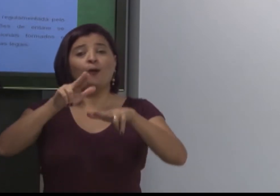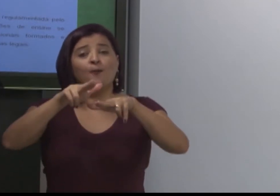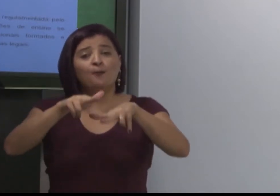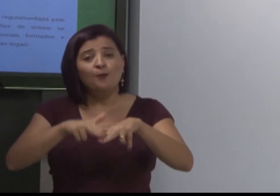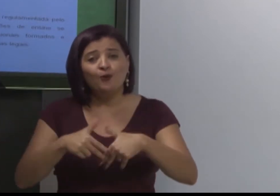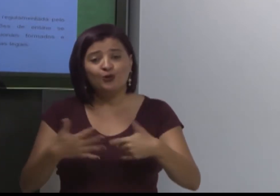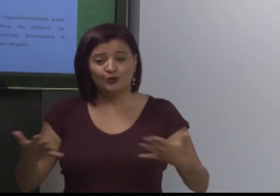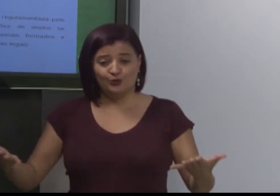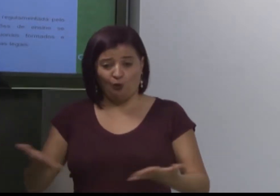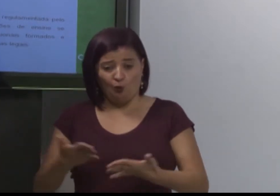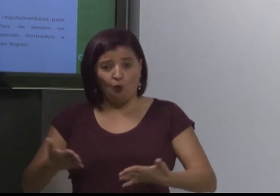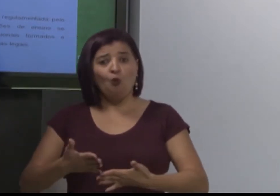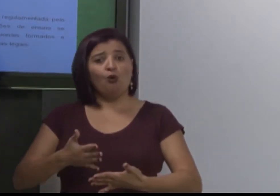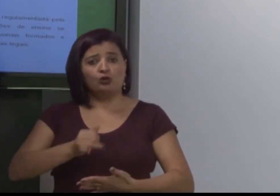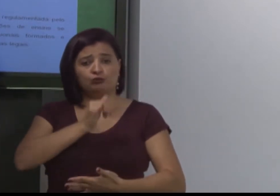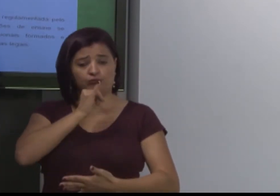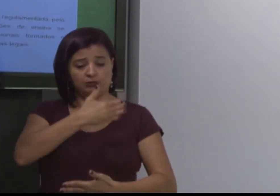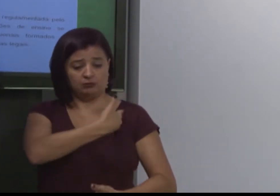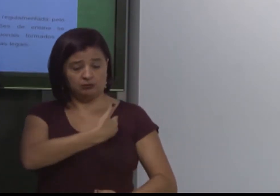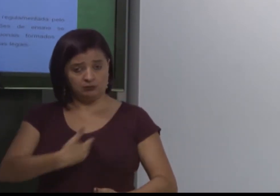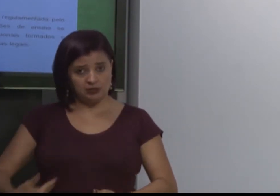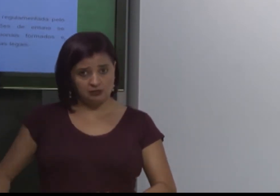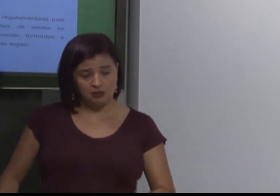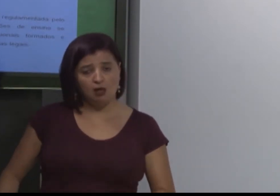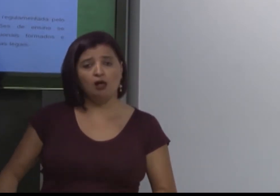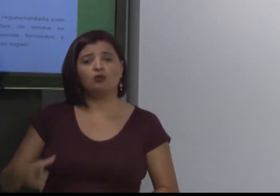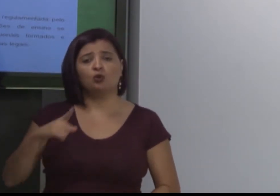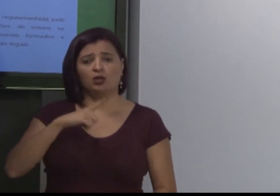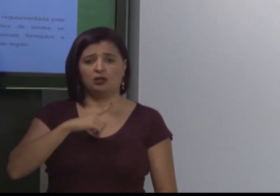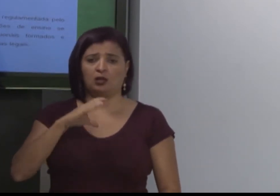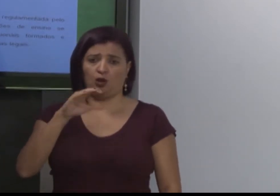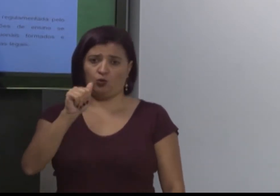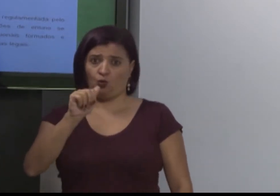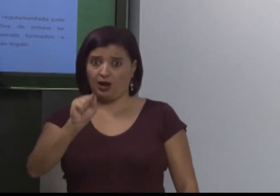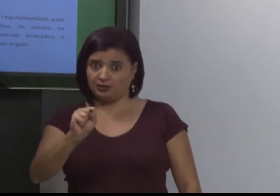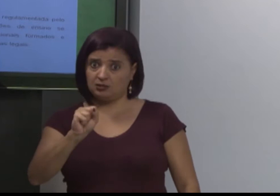Por isso, atualmente, existe no estado o CAS,